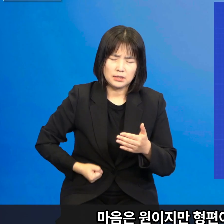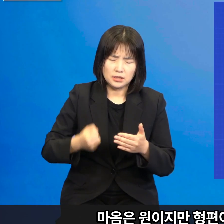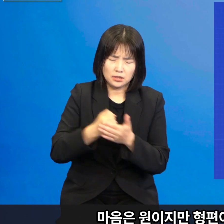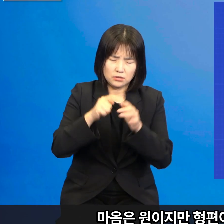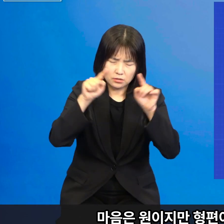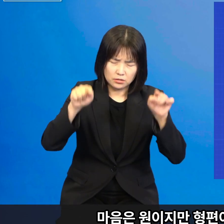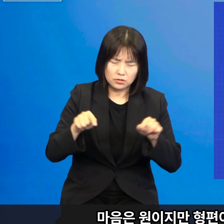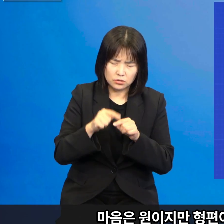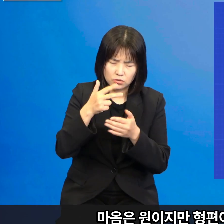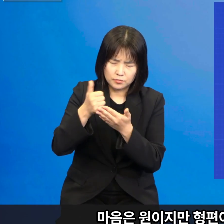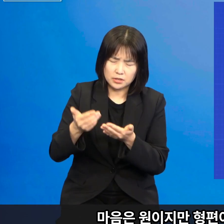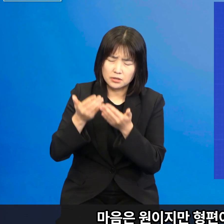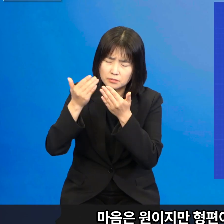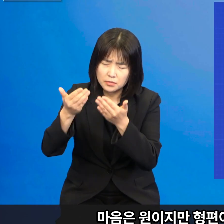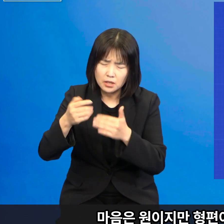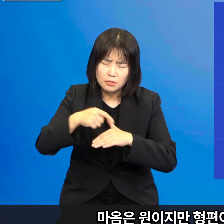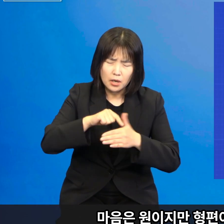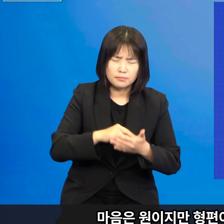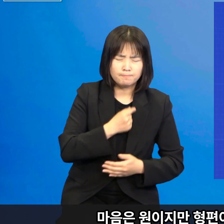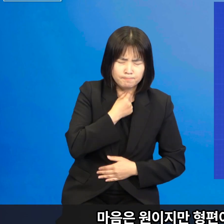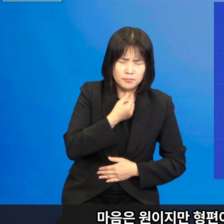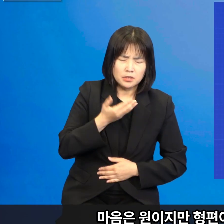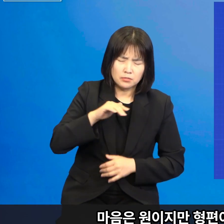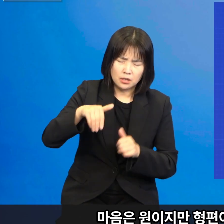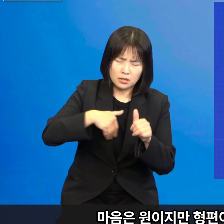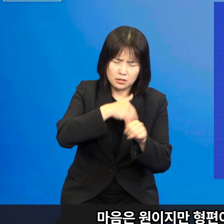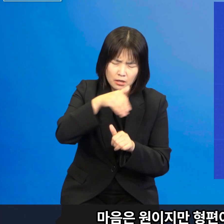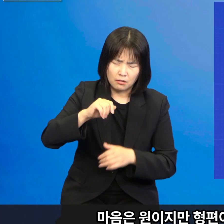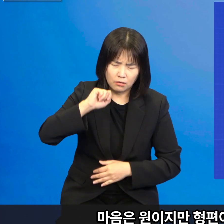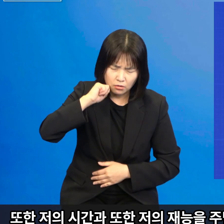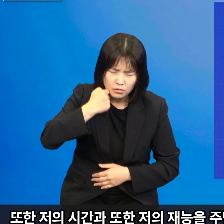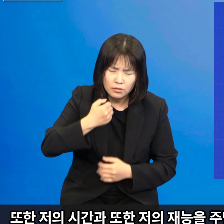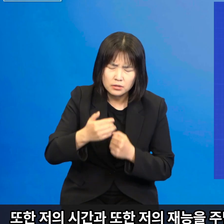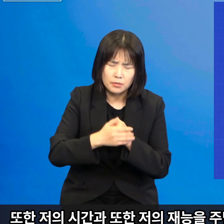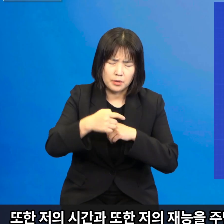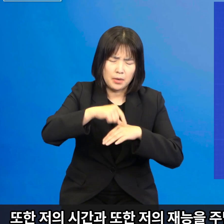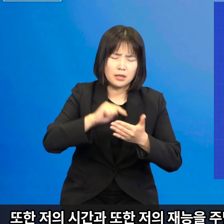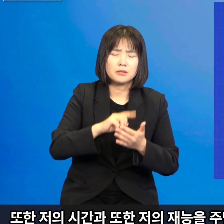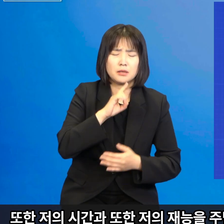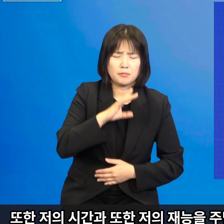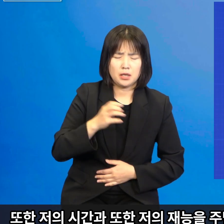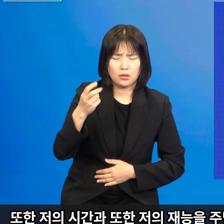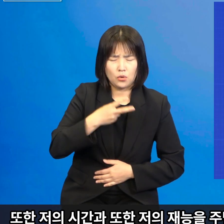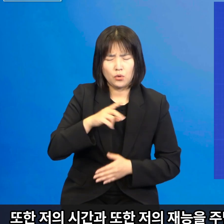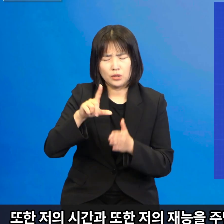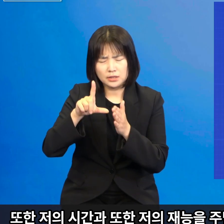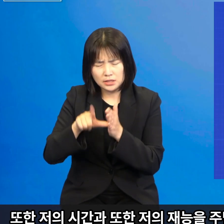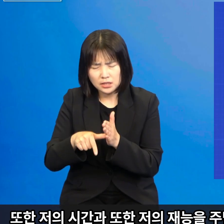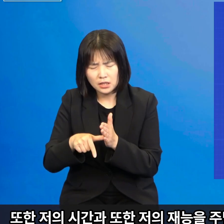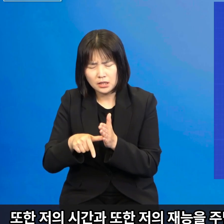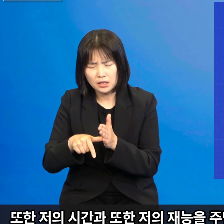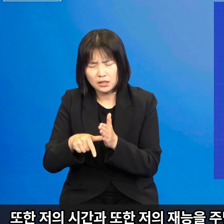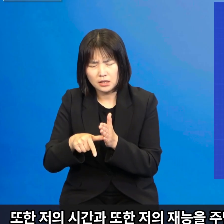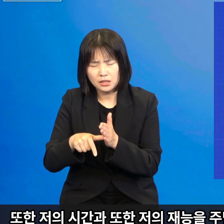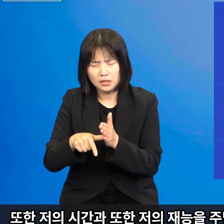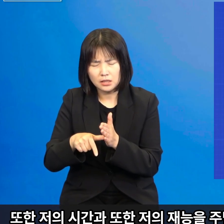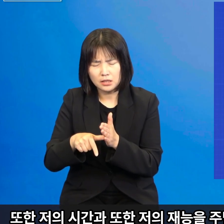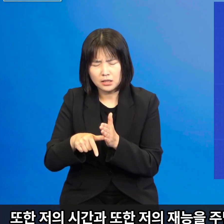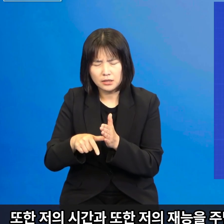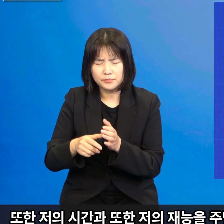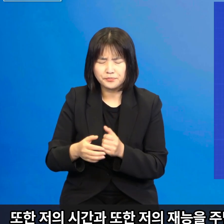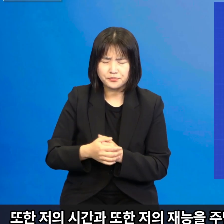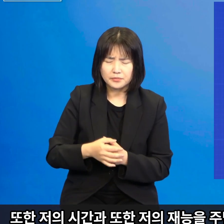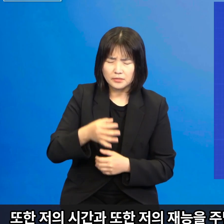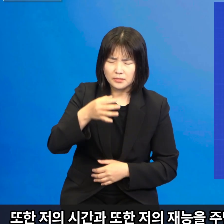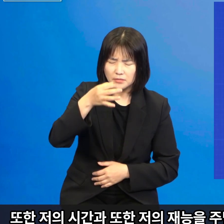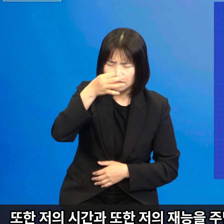올려드립니다. 마음은 원이지만 형편이 그렇지 못하여 마음만, 또한 저의 시간과 또한 저의 재능을